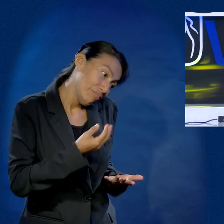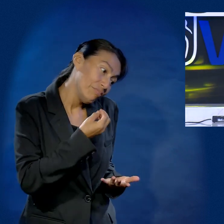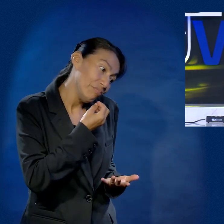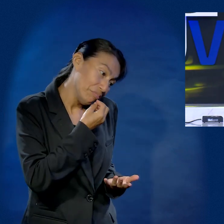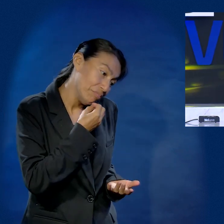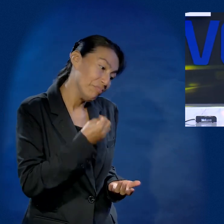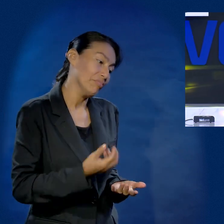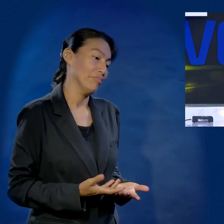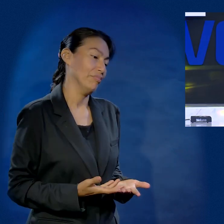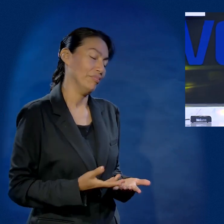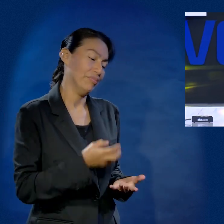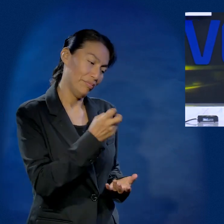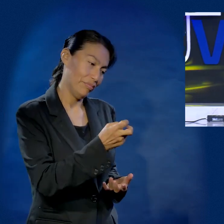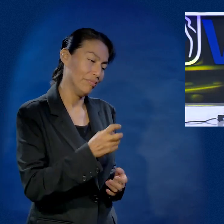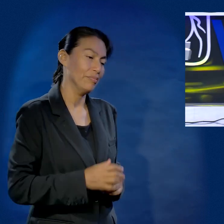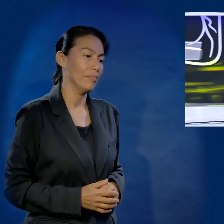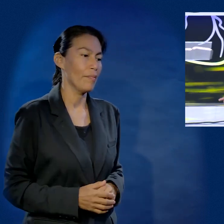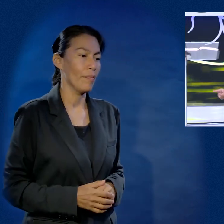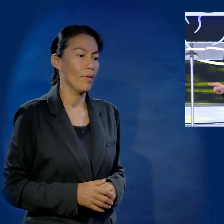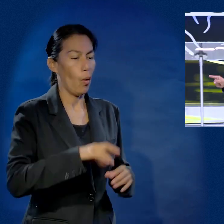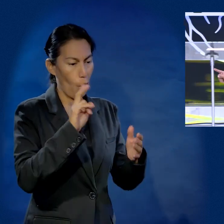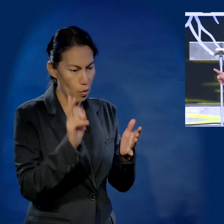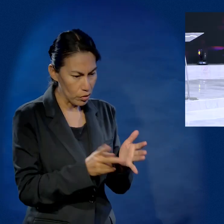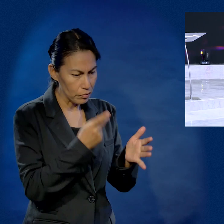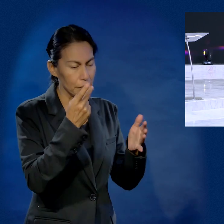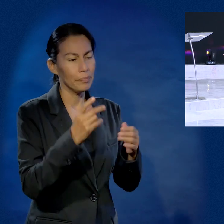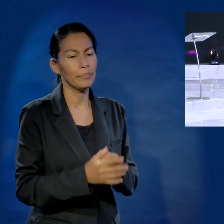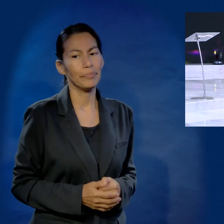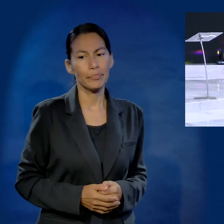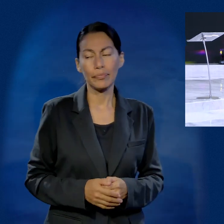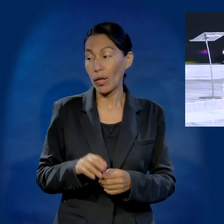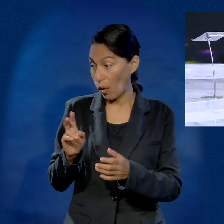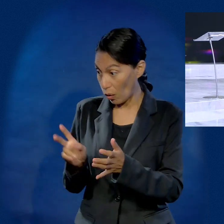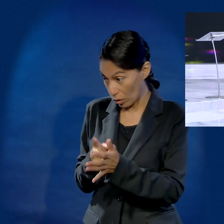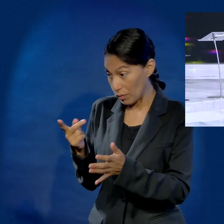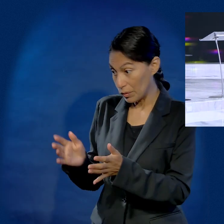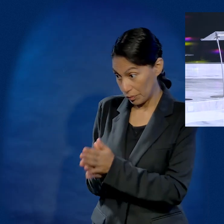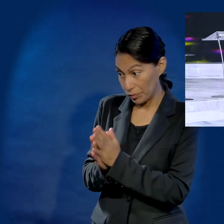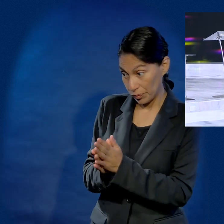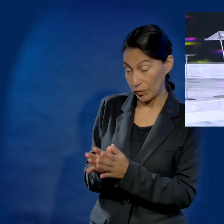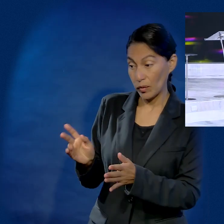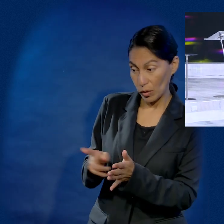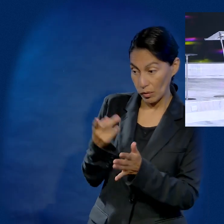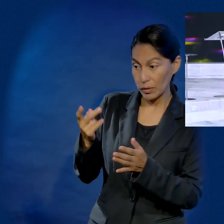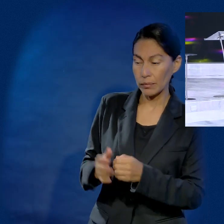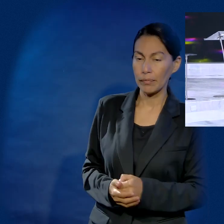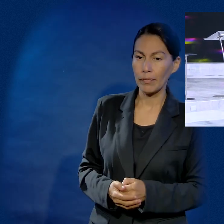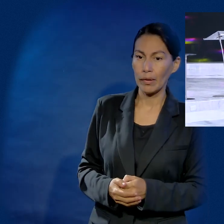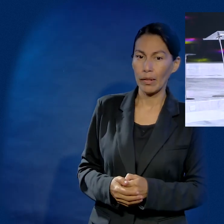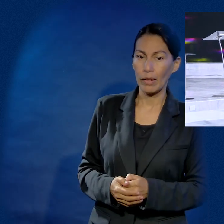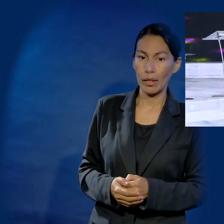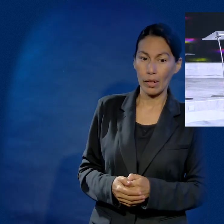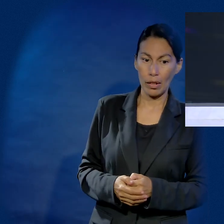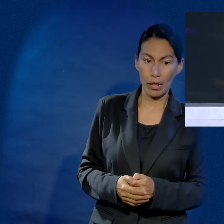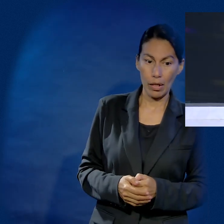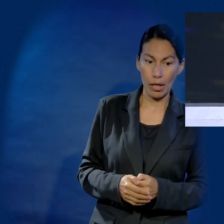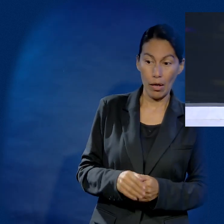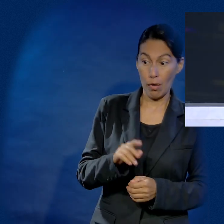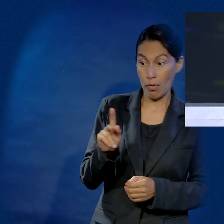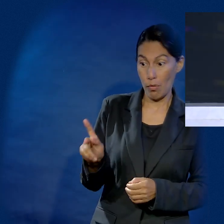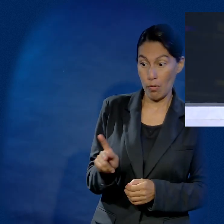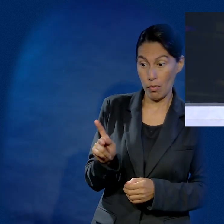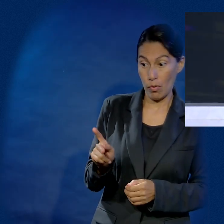Una vez más. Y así la tercera vez pasa lo mismo. El pueblo de Israel, en lugar de estar